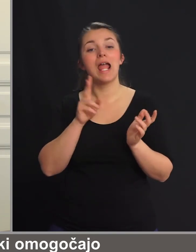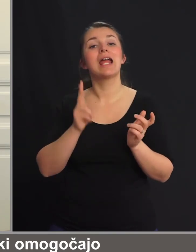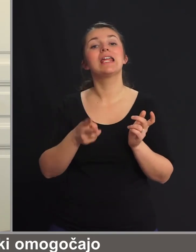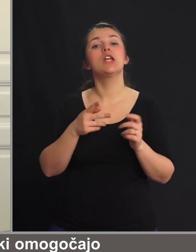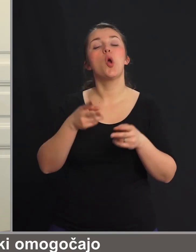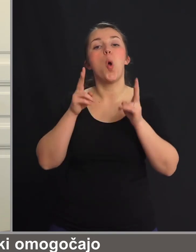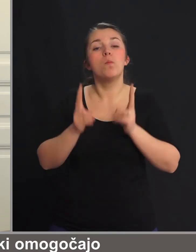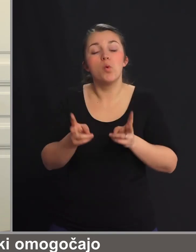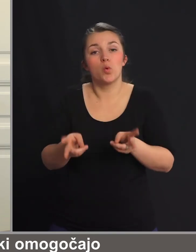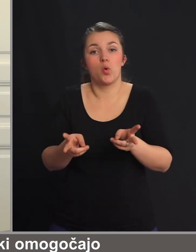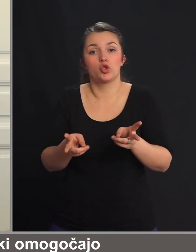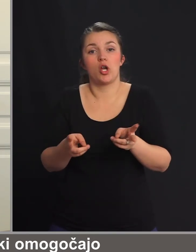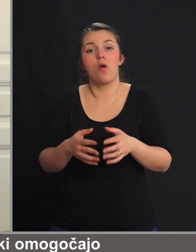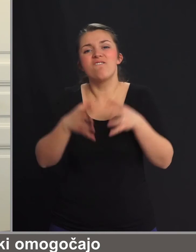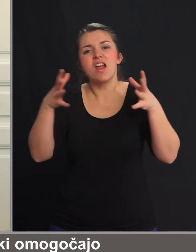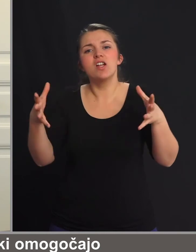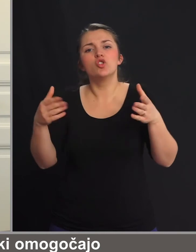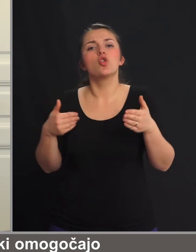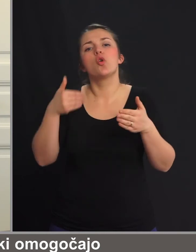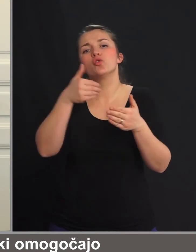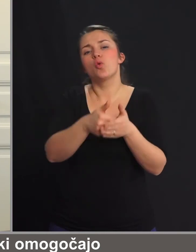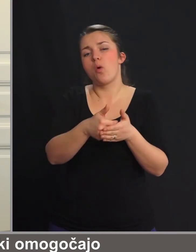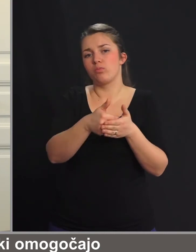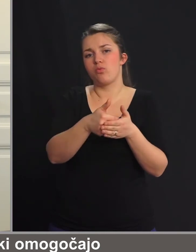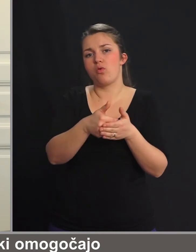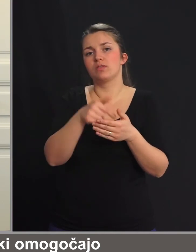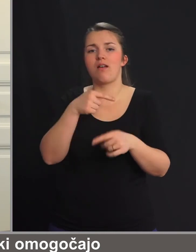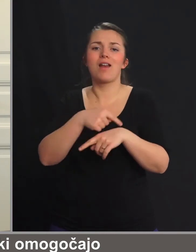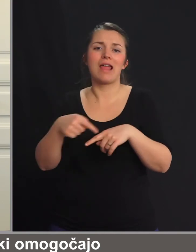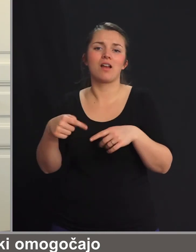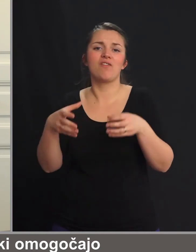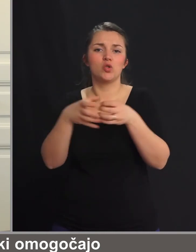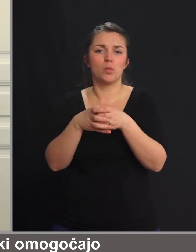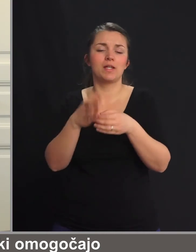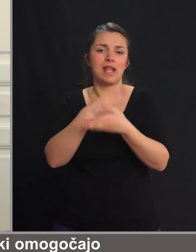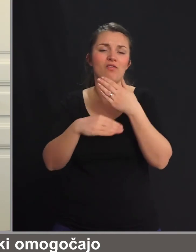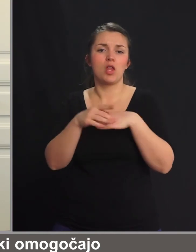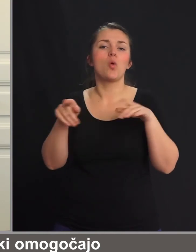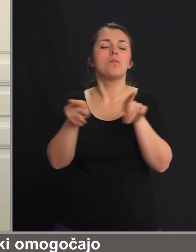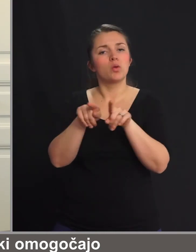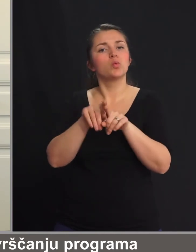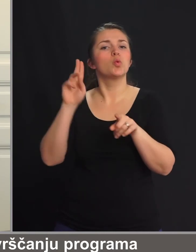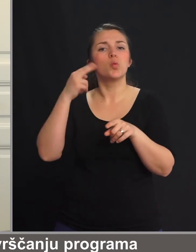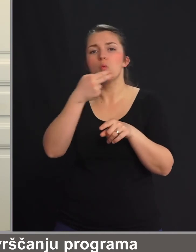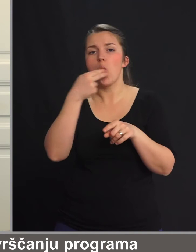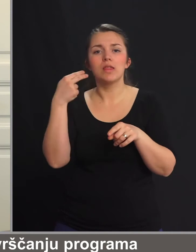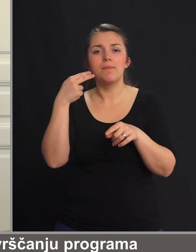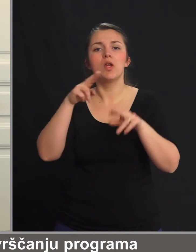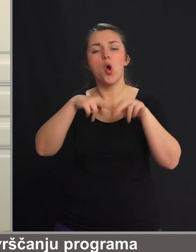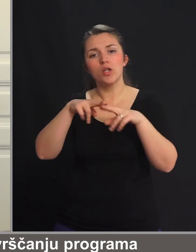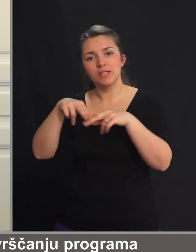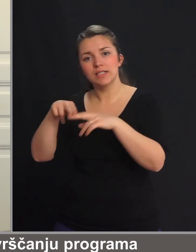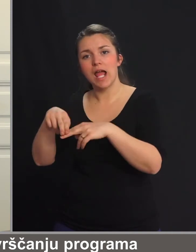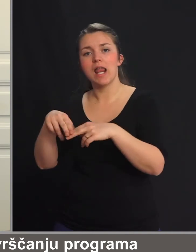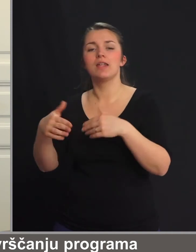ki omogočajo večjo dostopnost te ranljive skupine invalidov, pa tudi